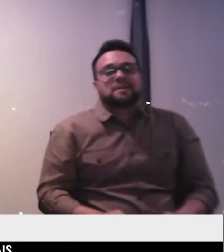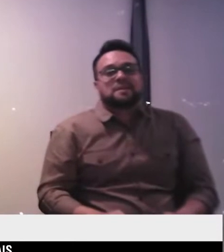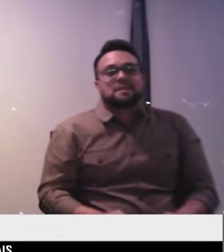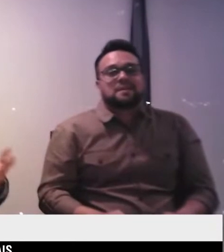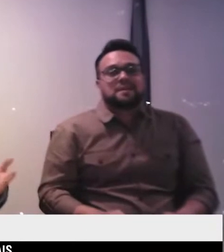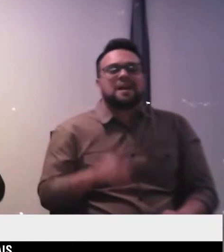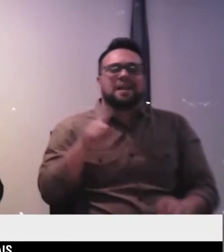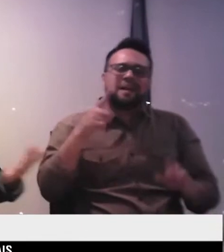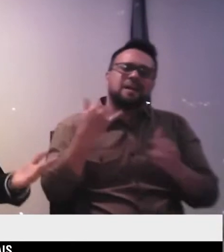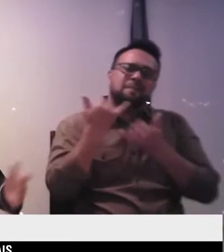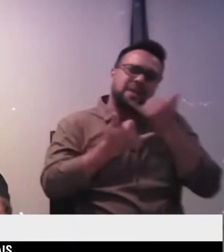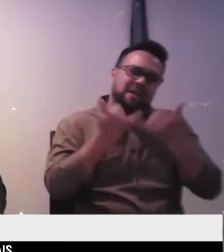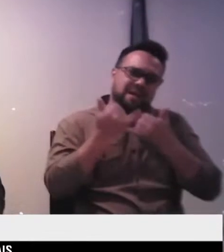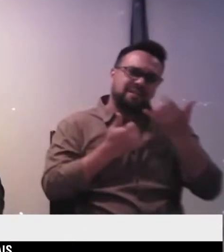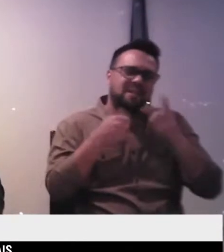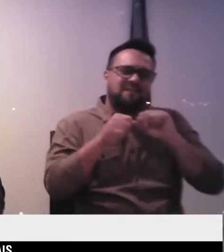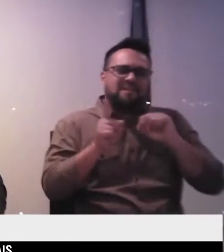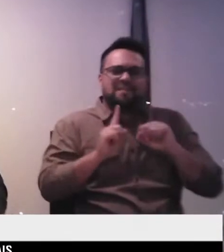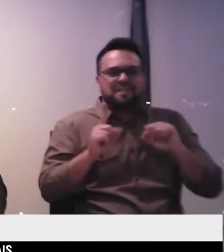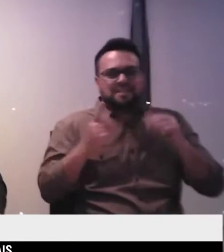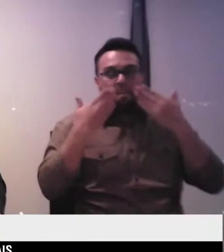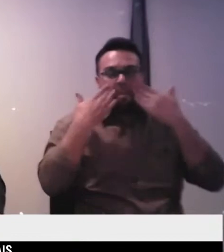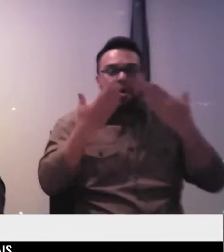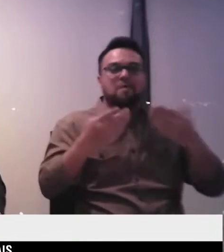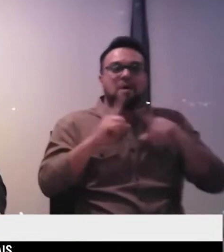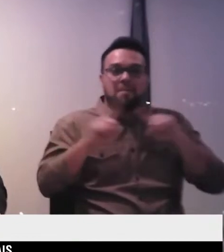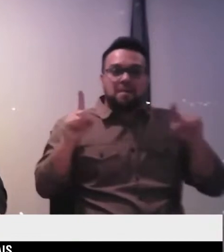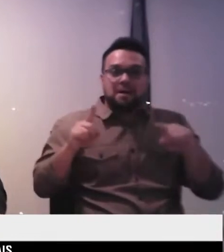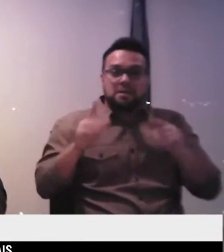Gente, é brincadeira, a gente vai fazer aqui, né? Entre armas,